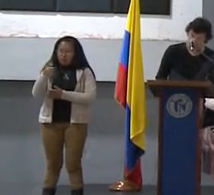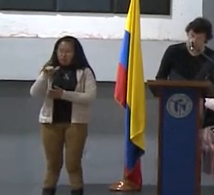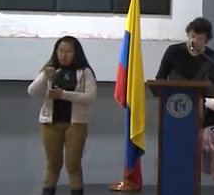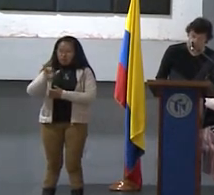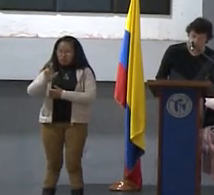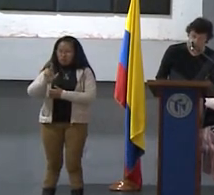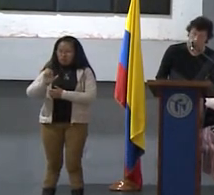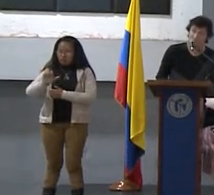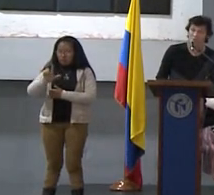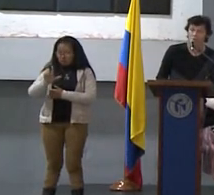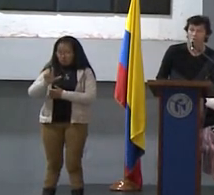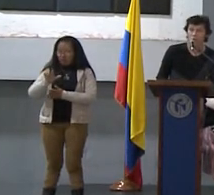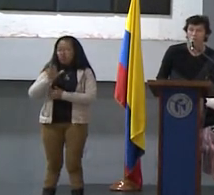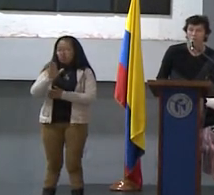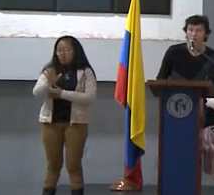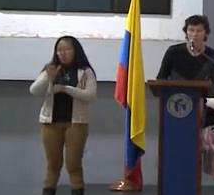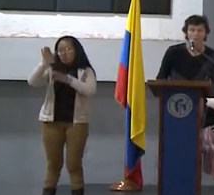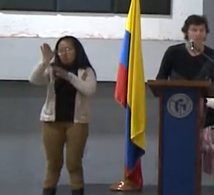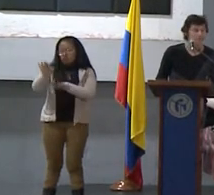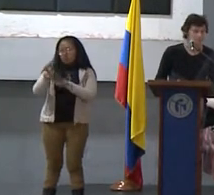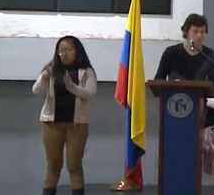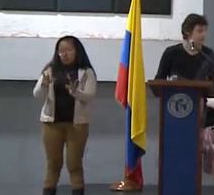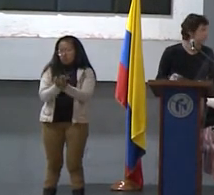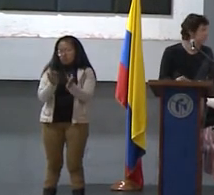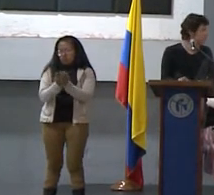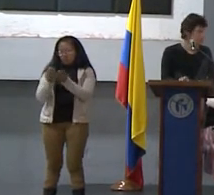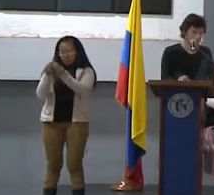estudiantil ante el consejo superior